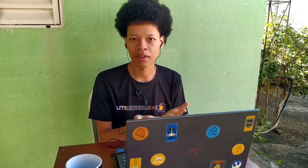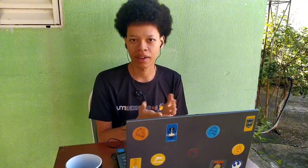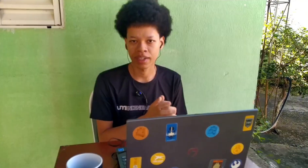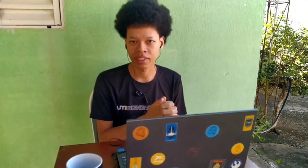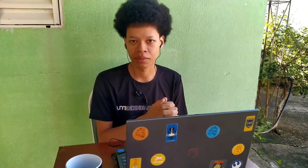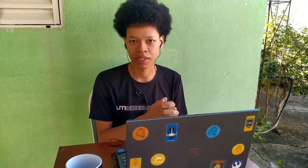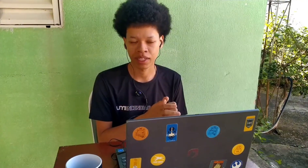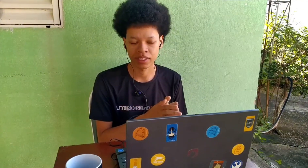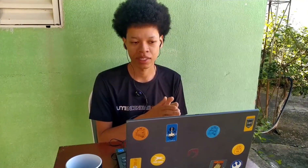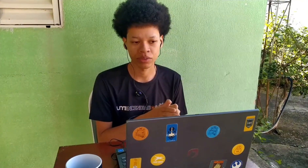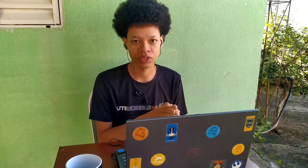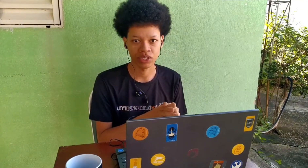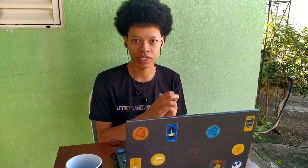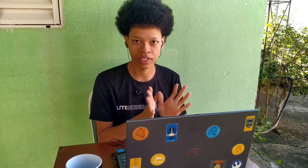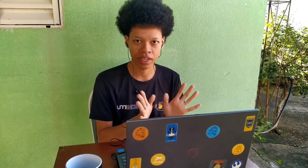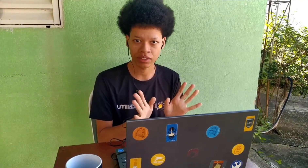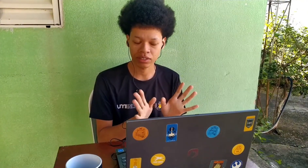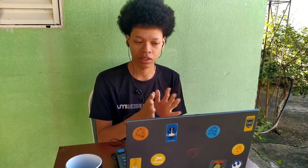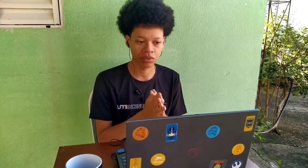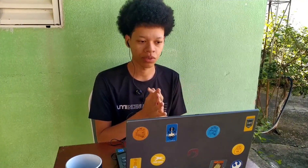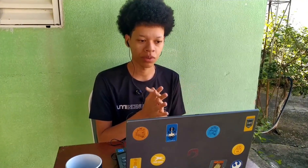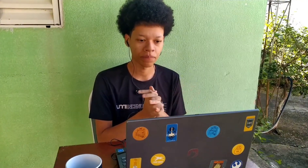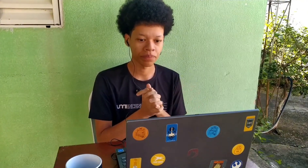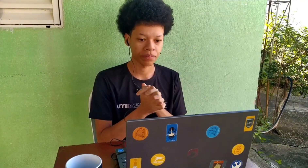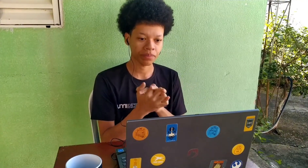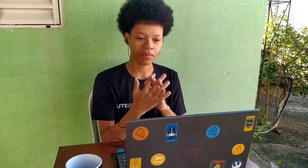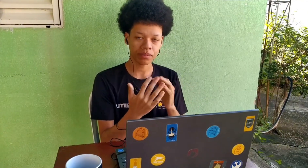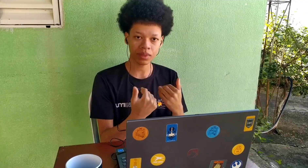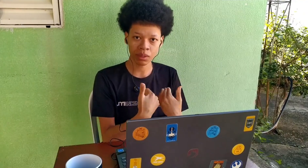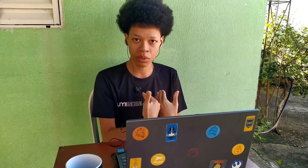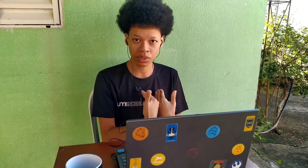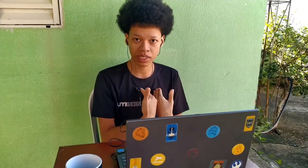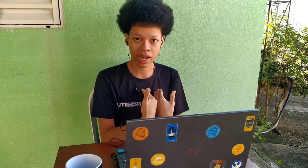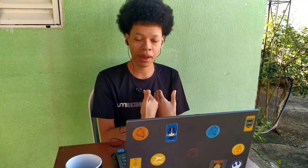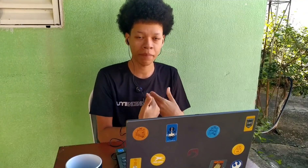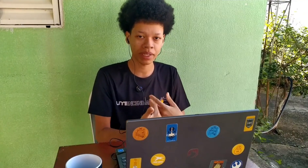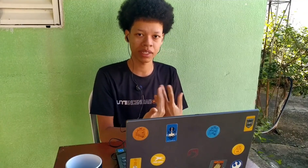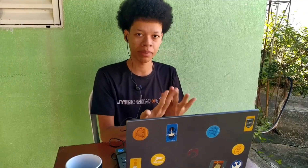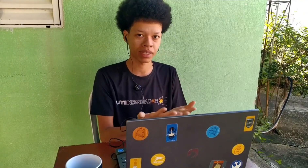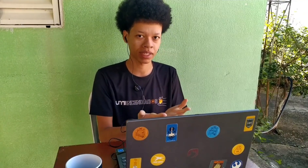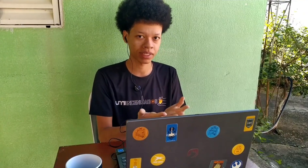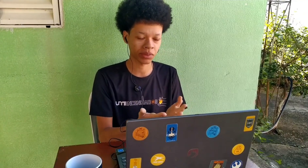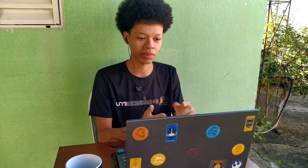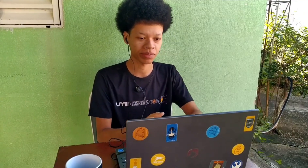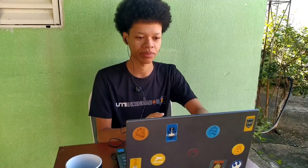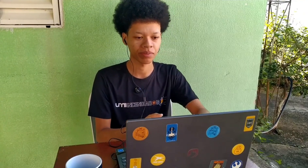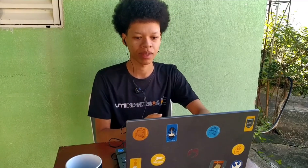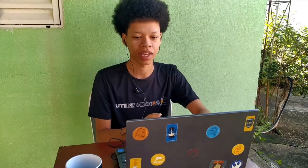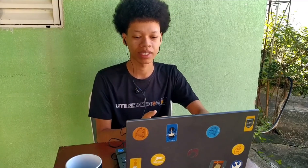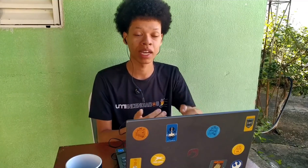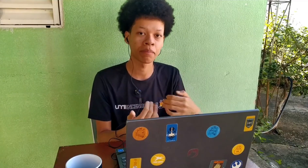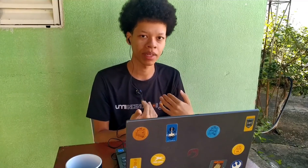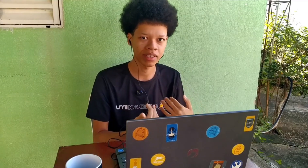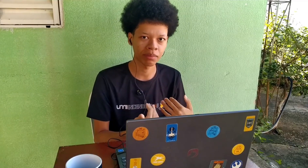a interpretação de ninguém, eu só vou mostrar a minha interpretação, reagir à minha